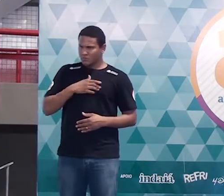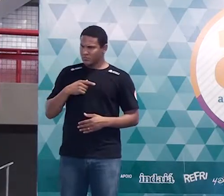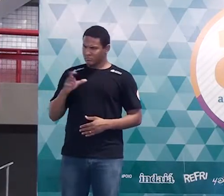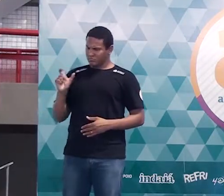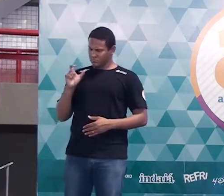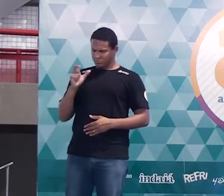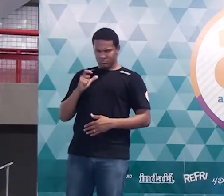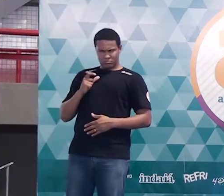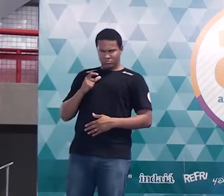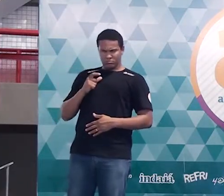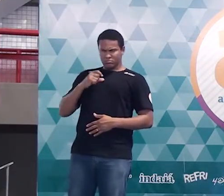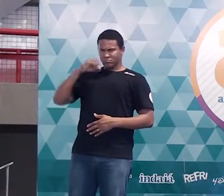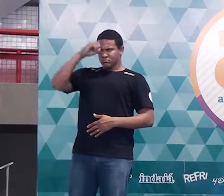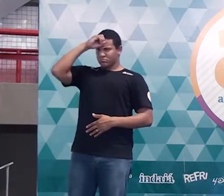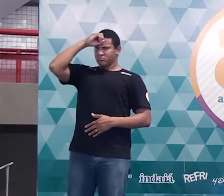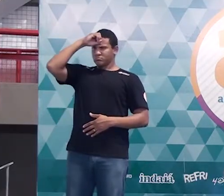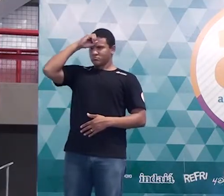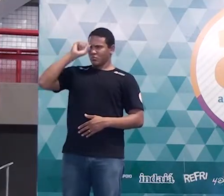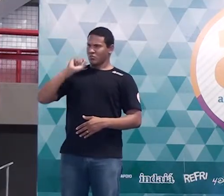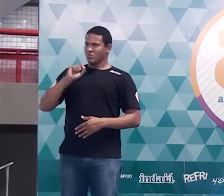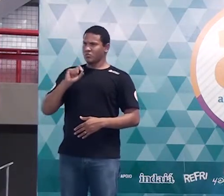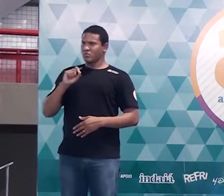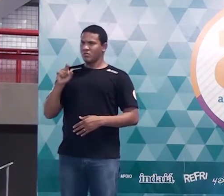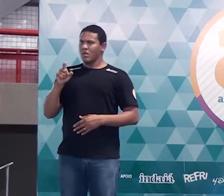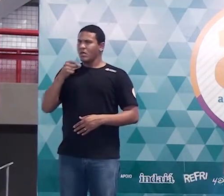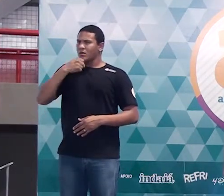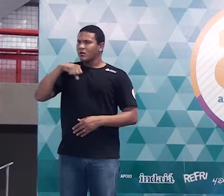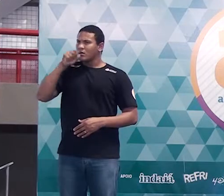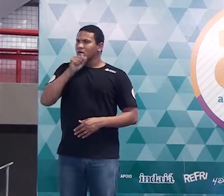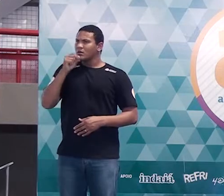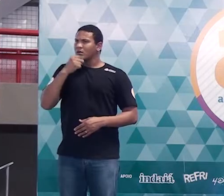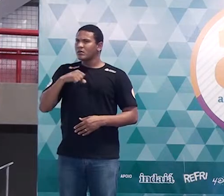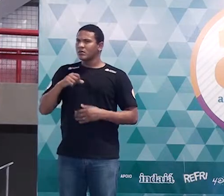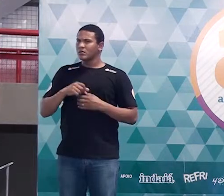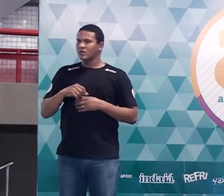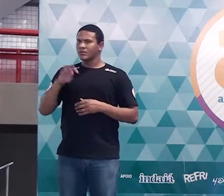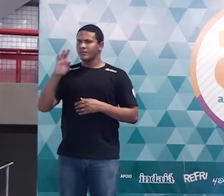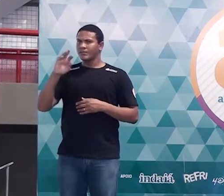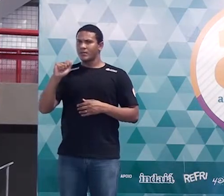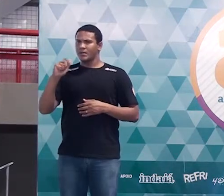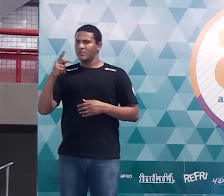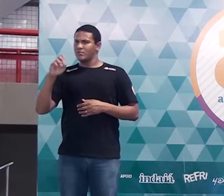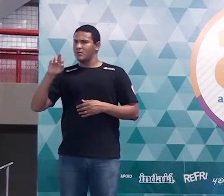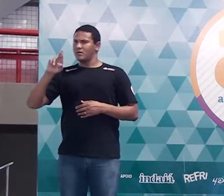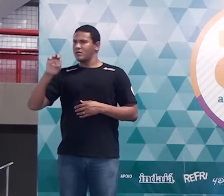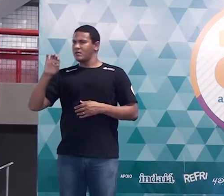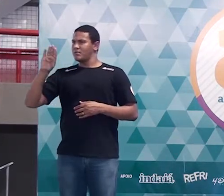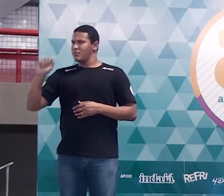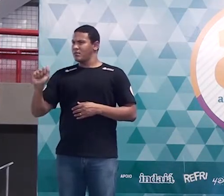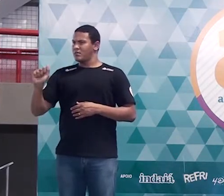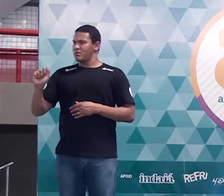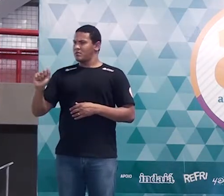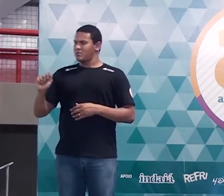sabia. Me ofereceram um sorvete de taperebá.